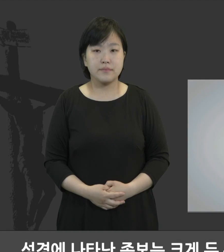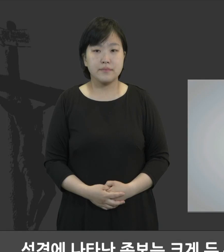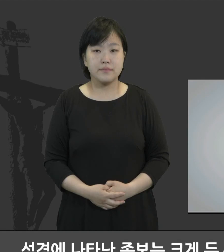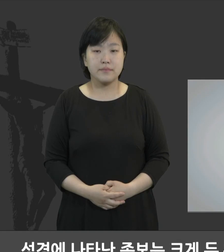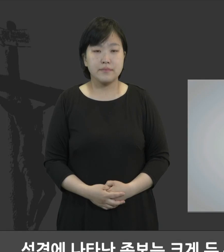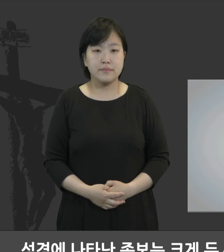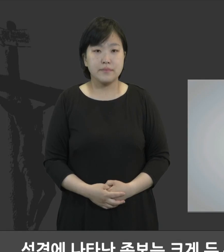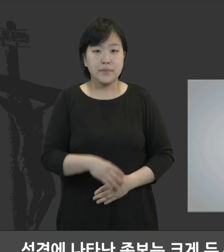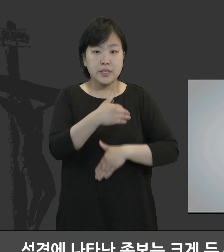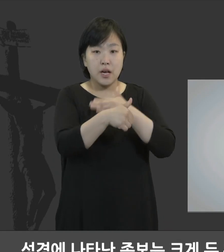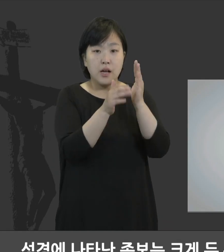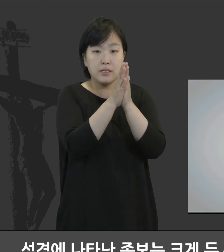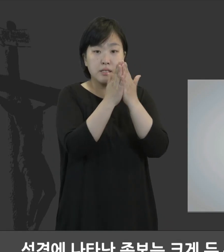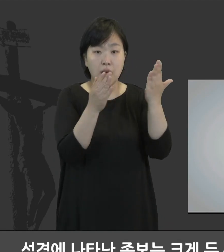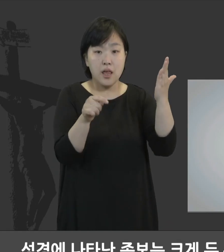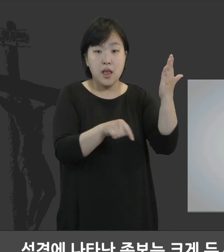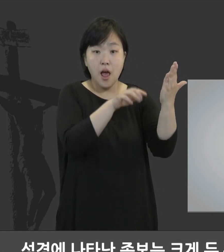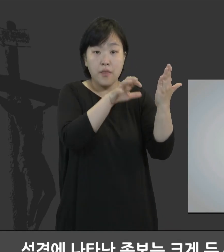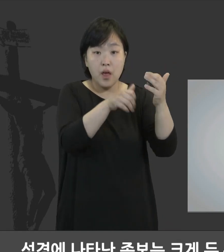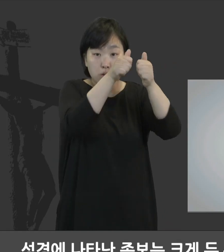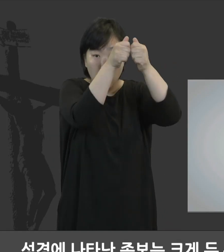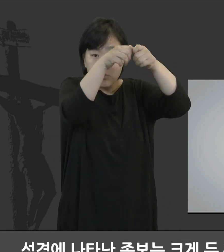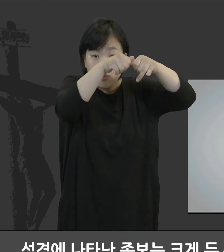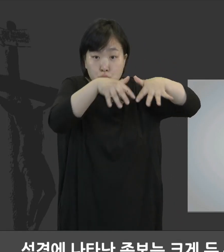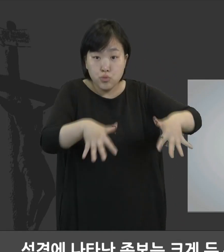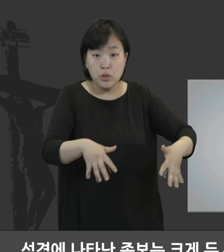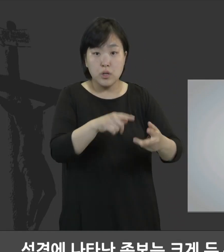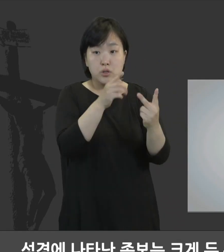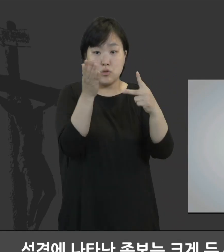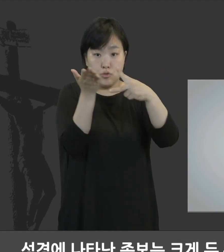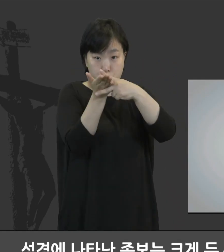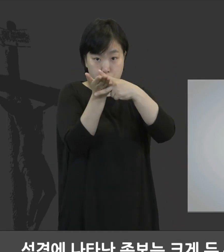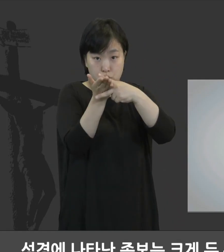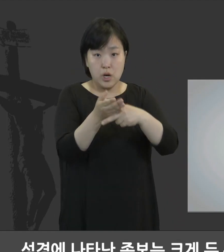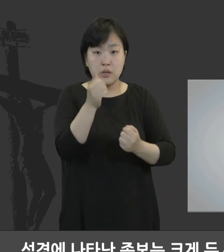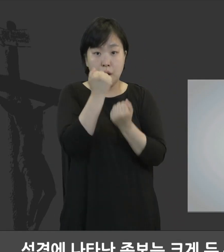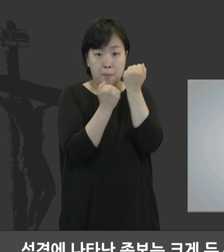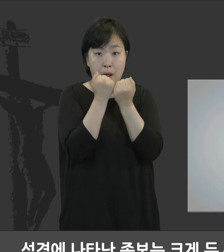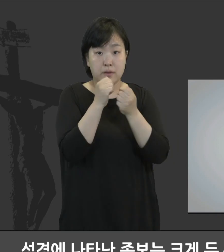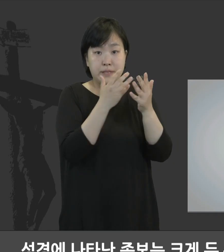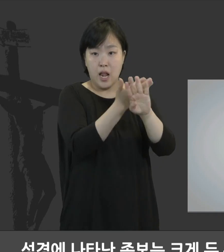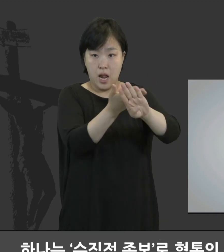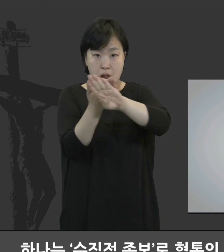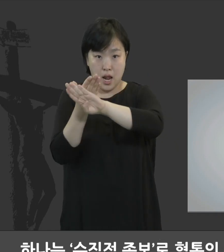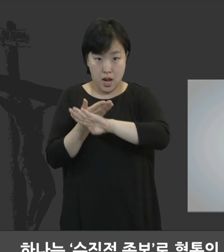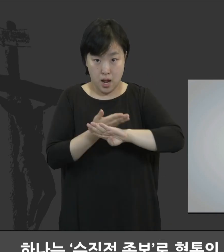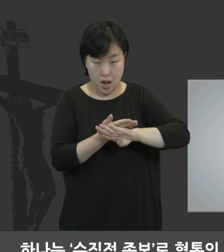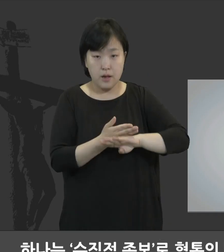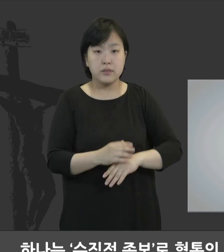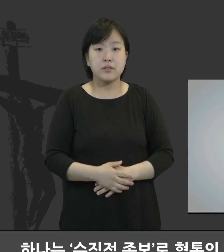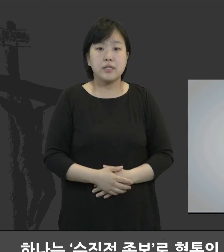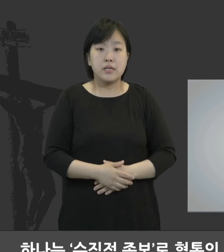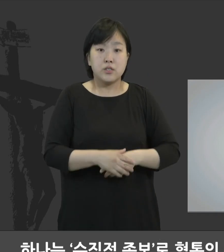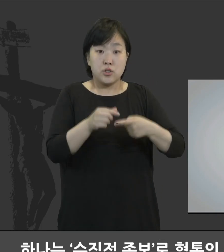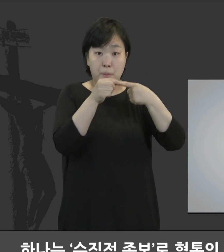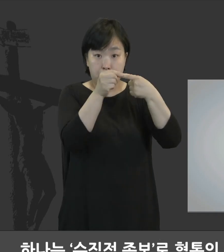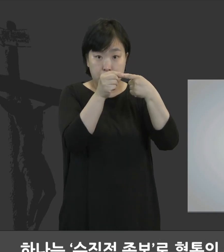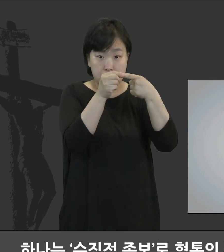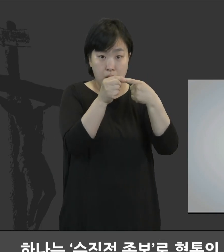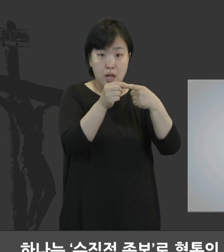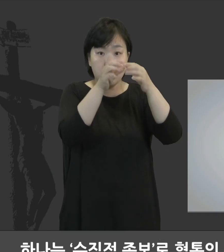성경에 나타난 족보는 크게 두 유형으로 나뉘고 각각 다른 역할을 합니다. 하나는 수직적